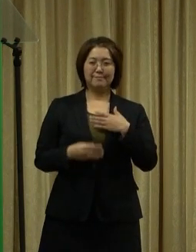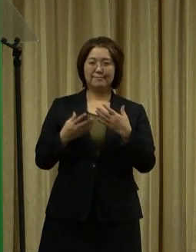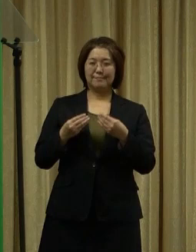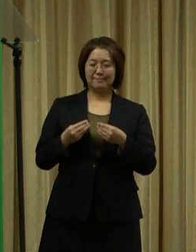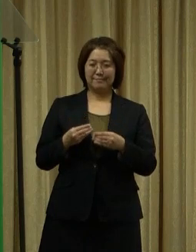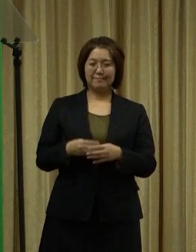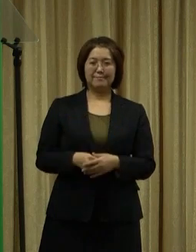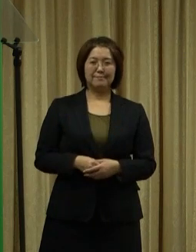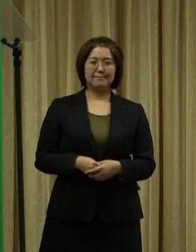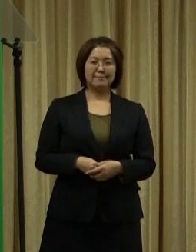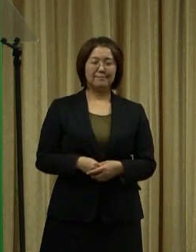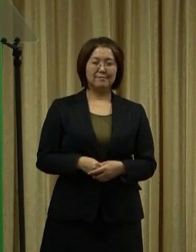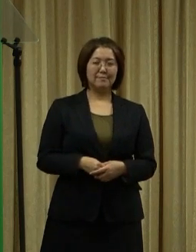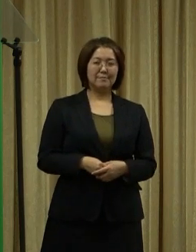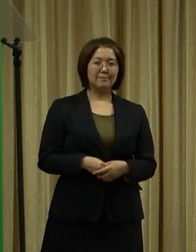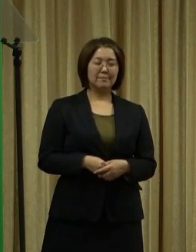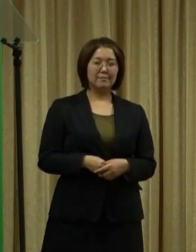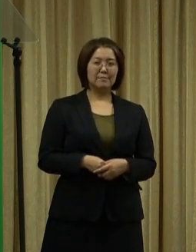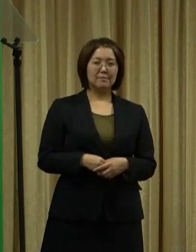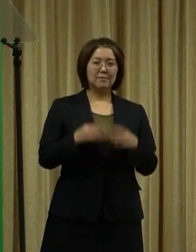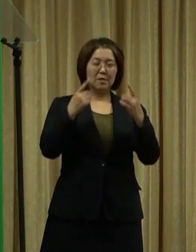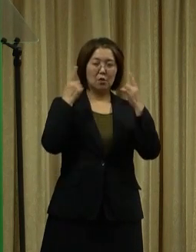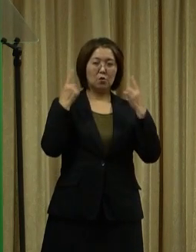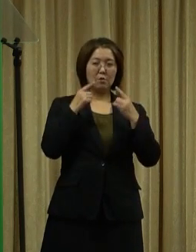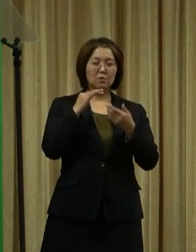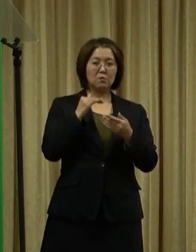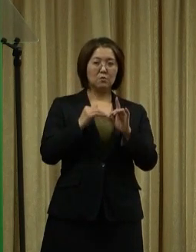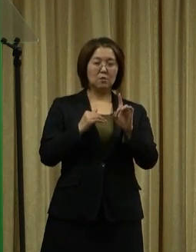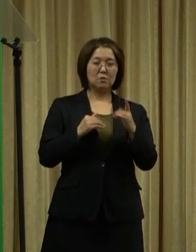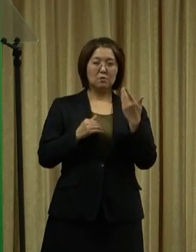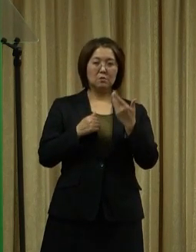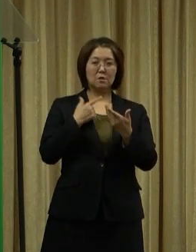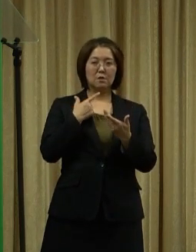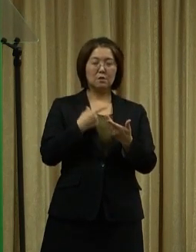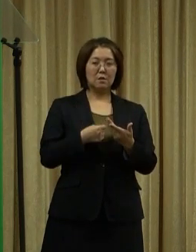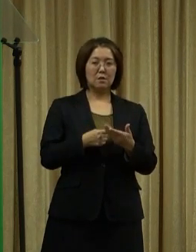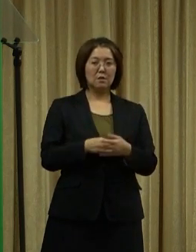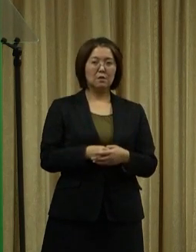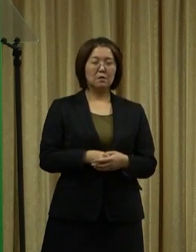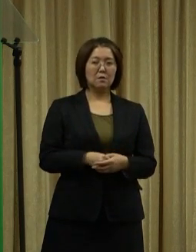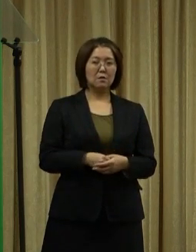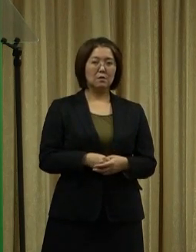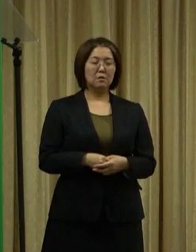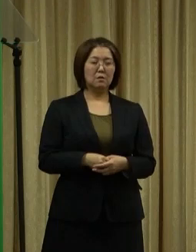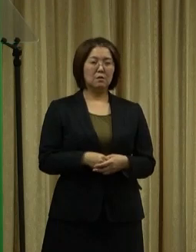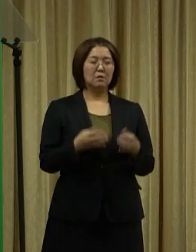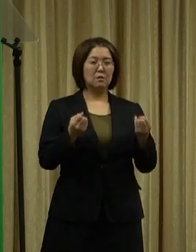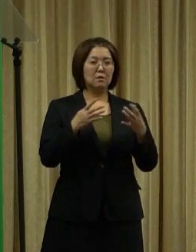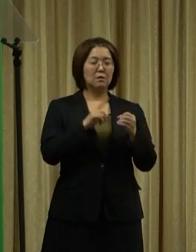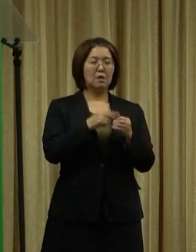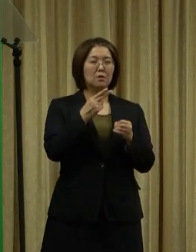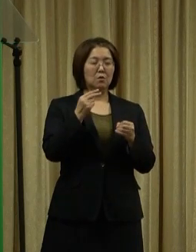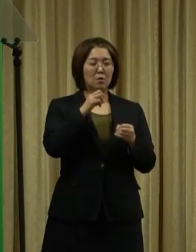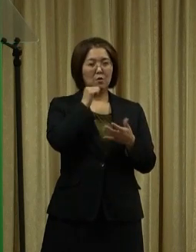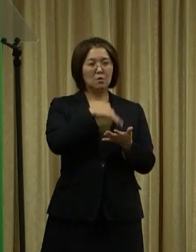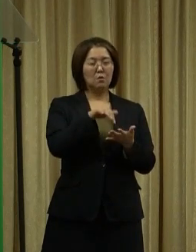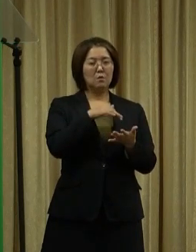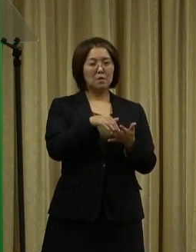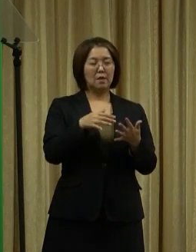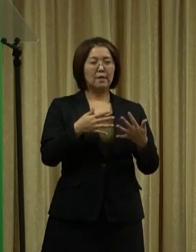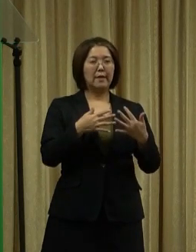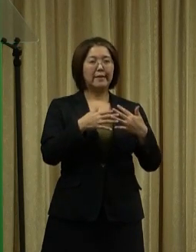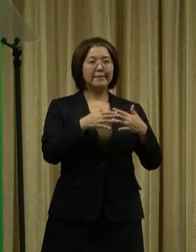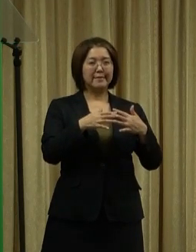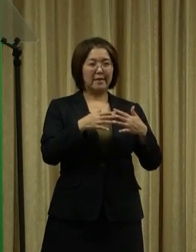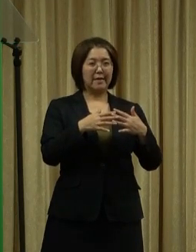ございます。あとすみません、ちょっと個別のことでちょっと一点ちょっと聞かせていただきたいんですけれども、まあ、あの新年度予算編成 の予算の中